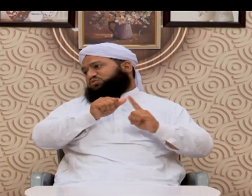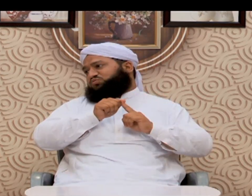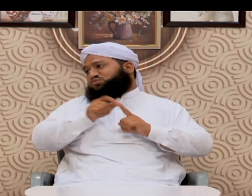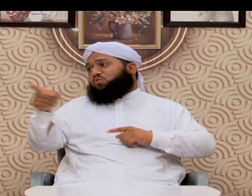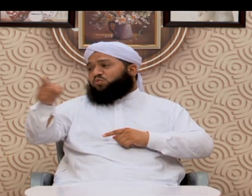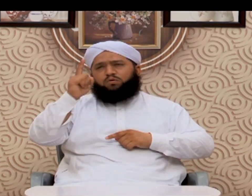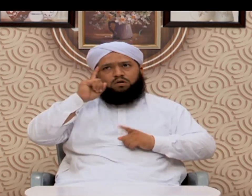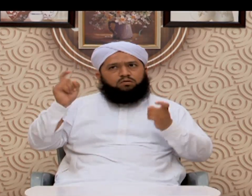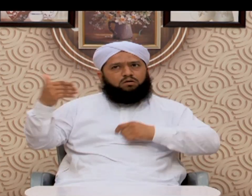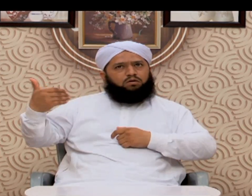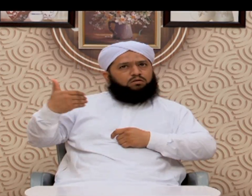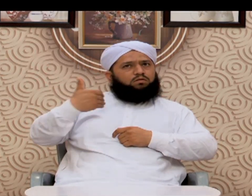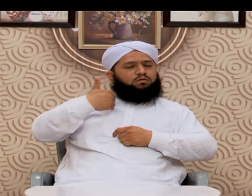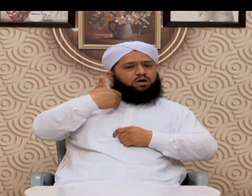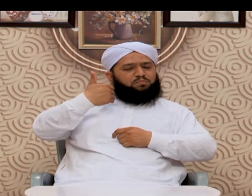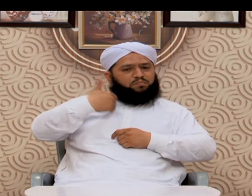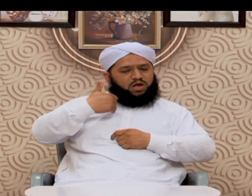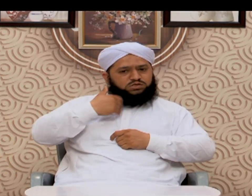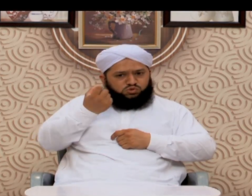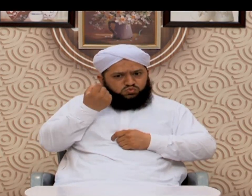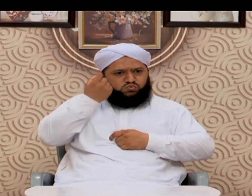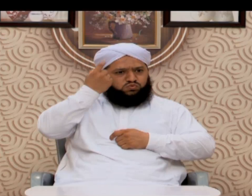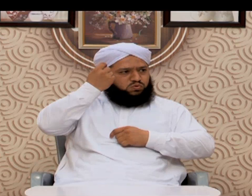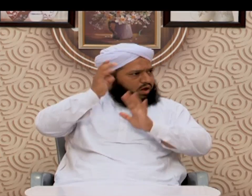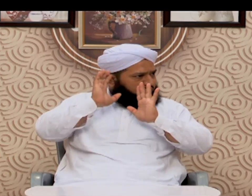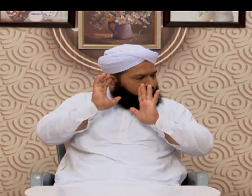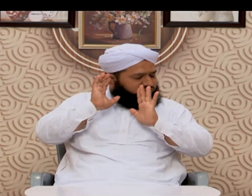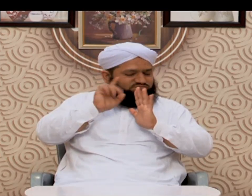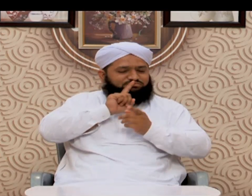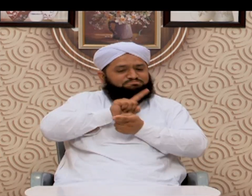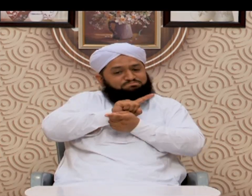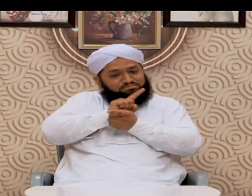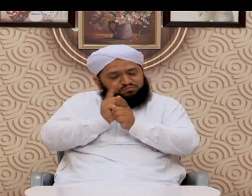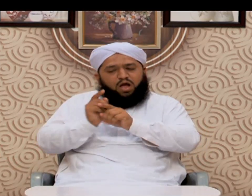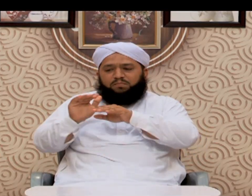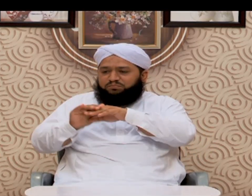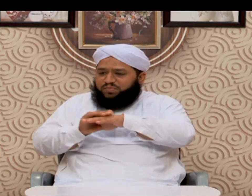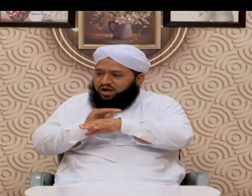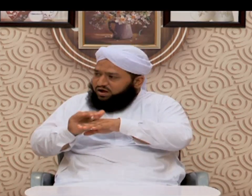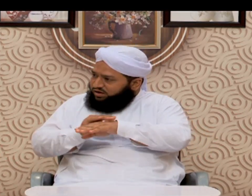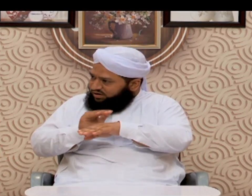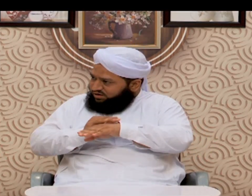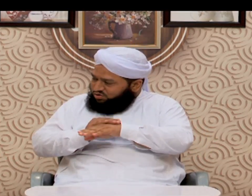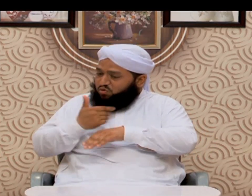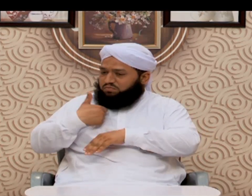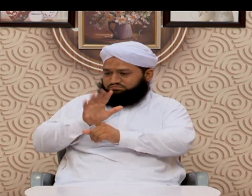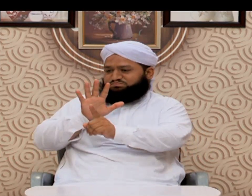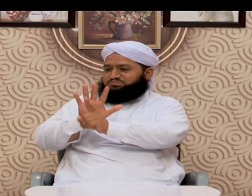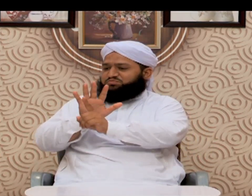کوئی ہمارے لیے بھی سخت الفاظ استعمال کرے تو فوراً غصے میں آگ بگولا ہونے کے بجائے نرمی اختیار کرتے ہوئے اس کی